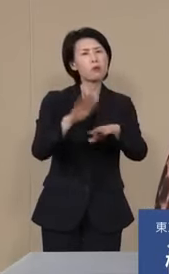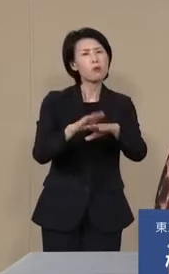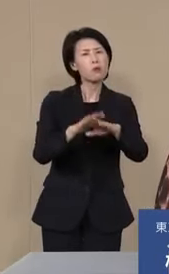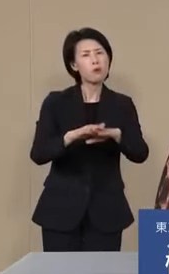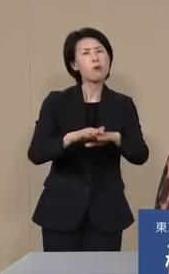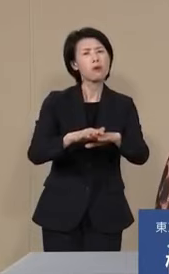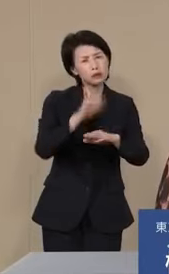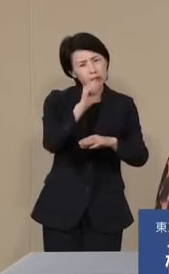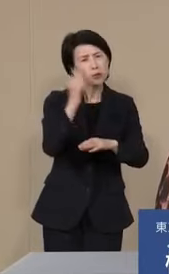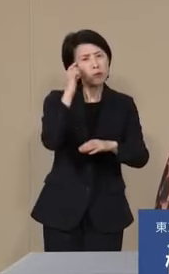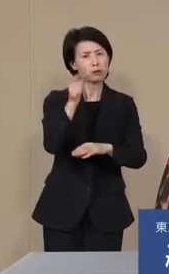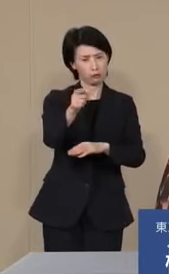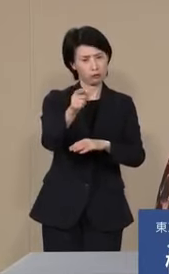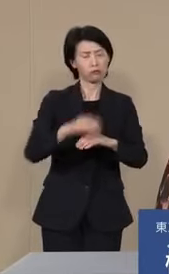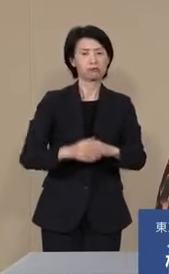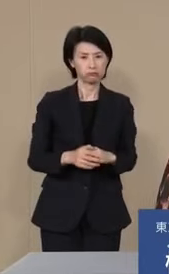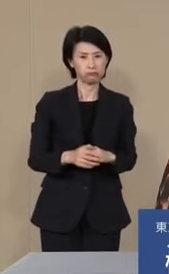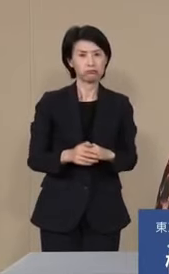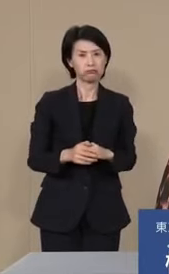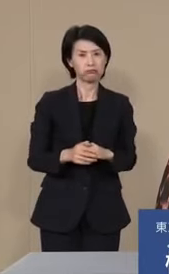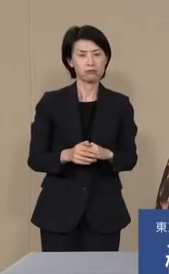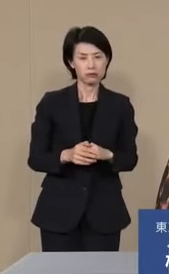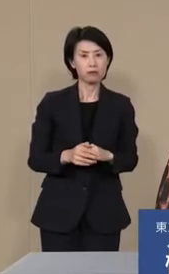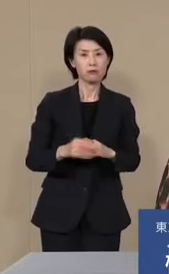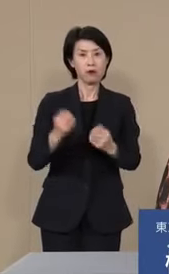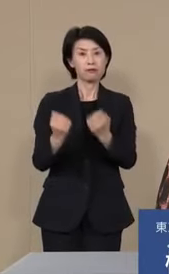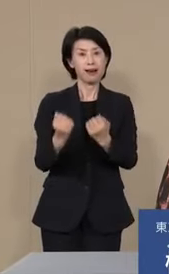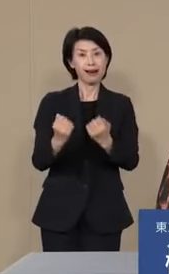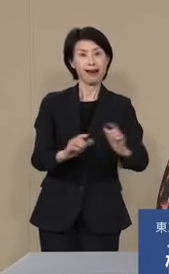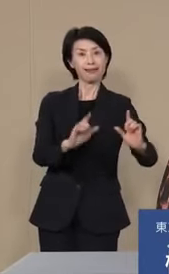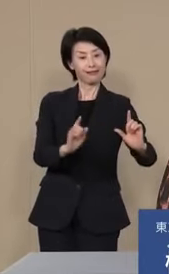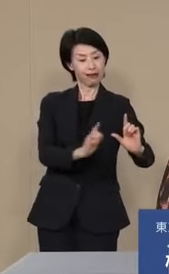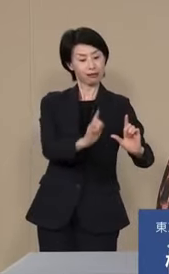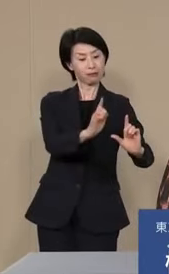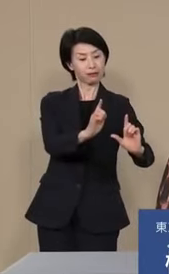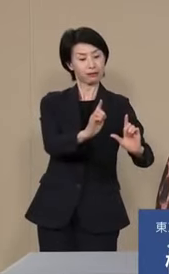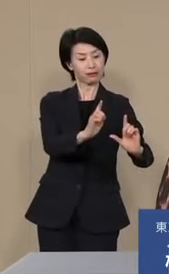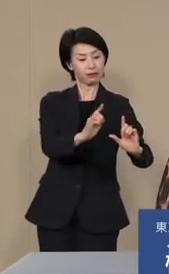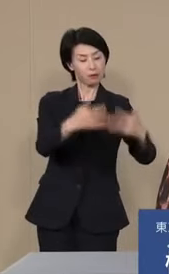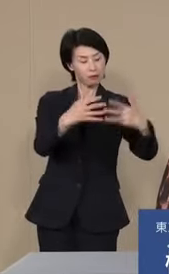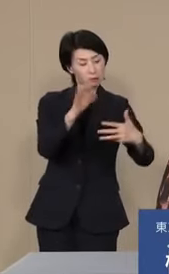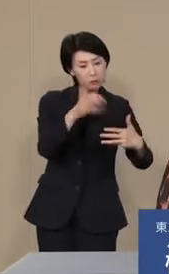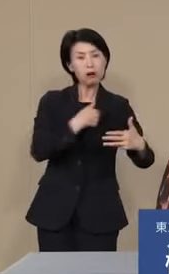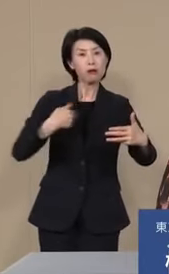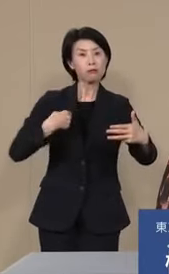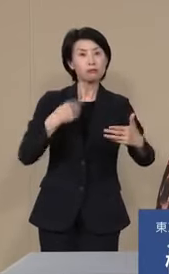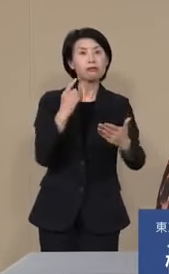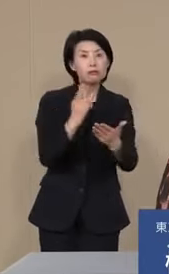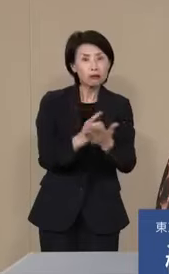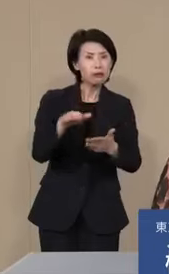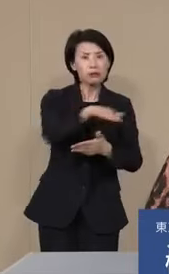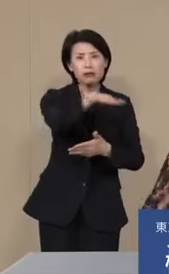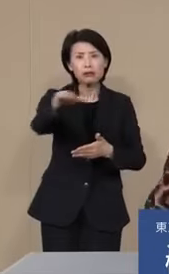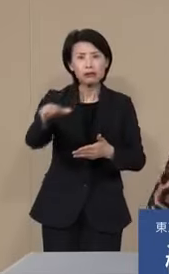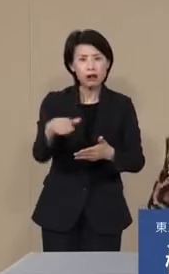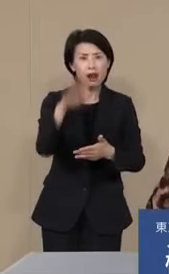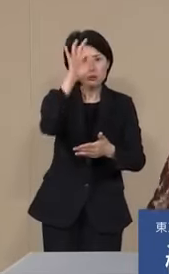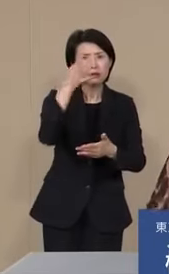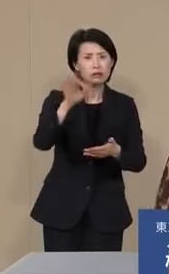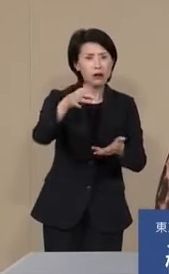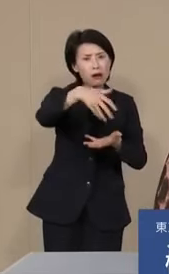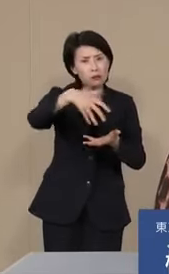ぞ大体道を案内するカビからもテレビが映るっていう理由だけでNHK受信料を取るとか時代